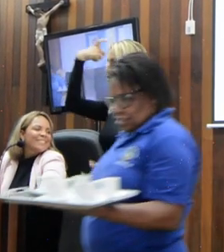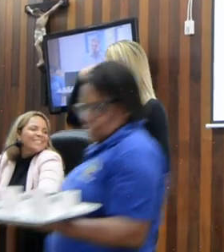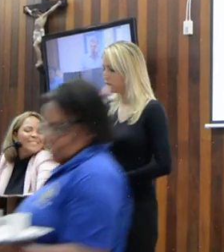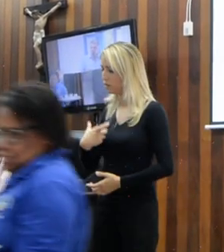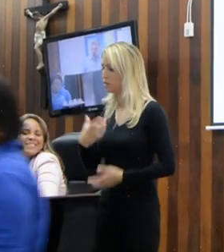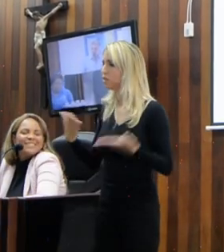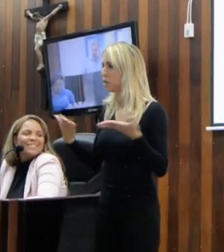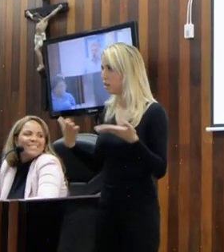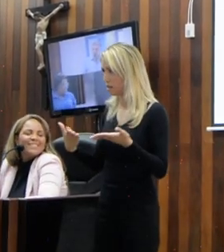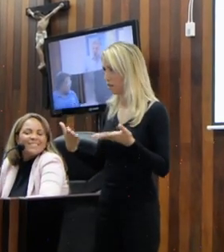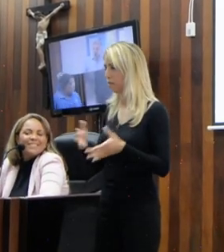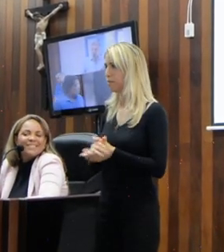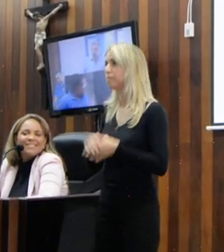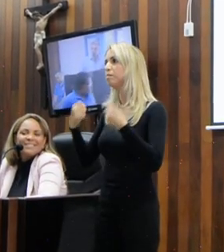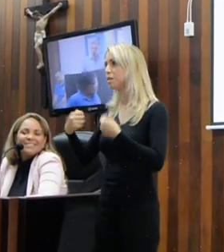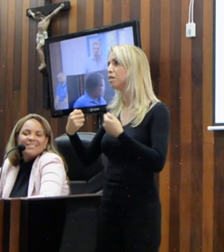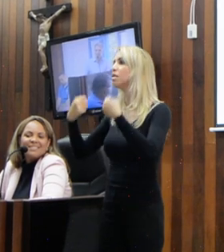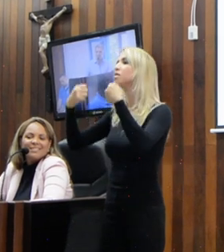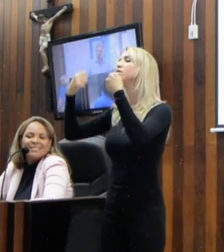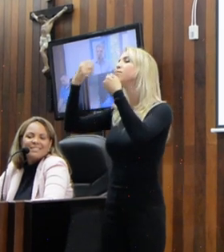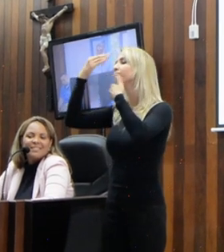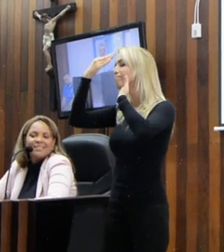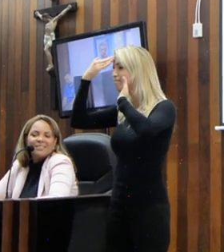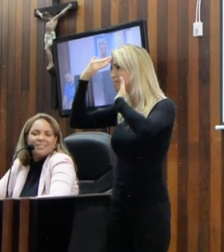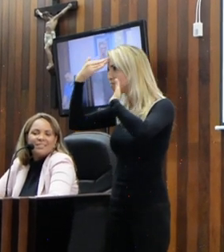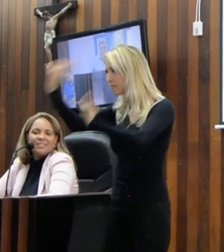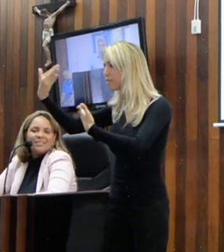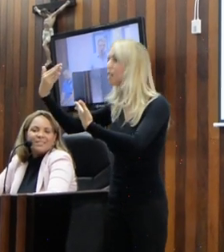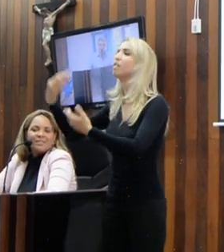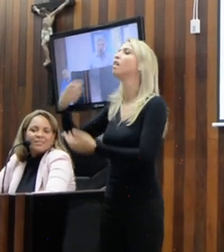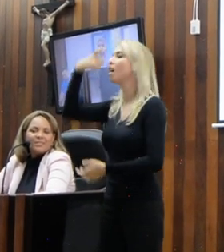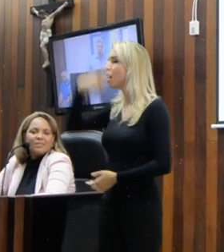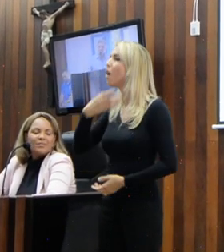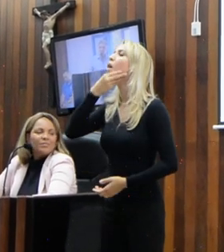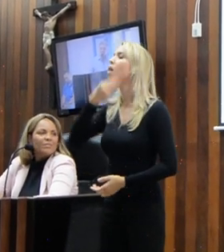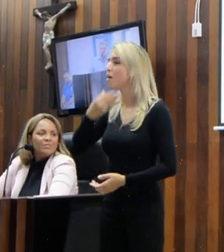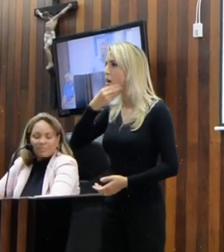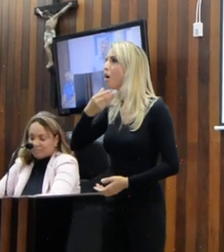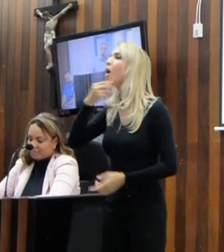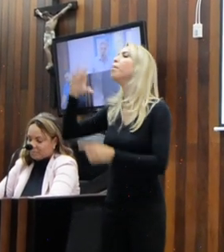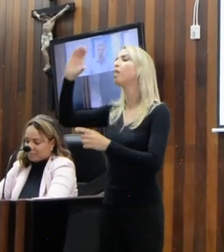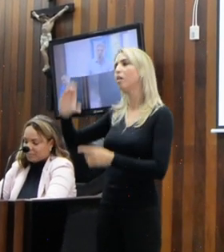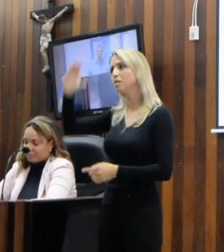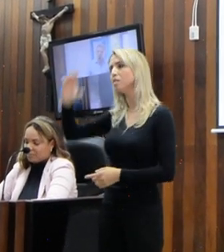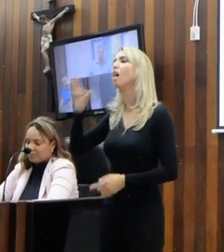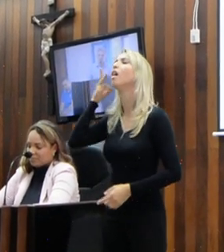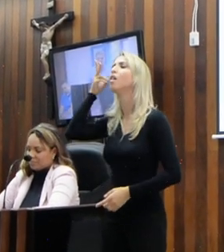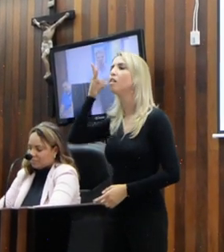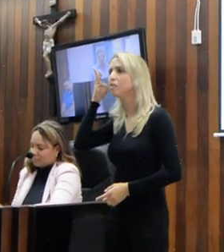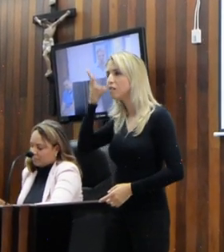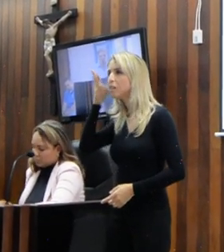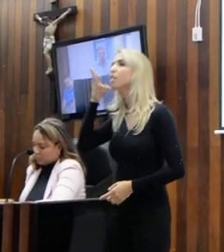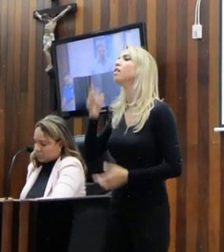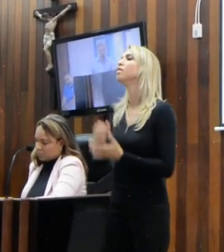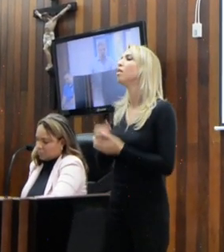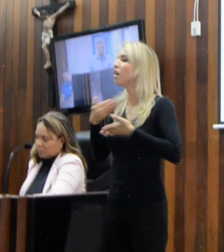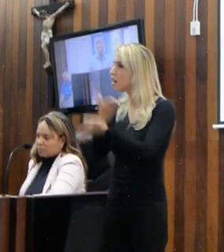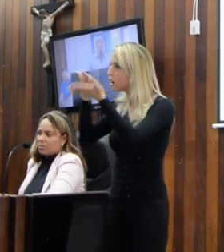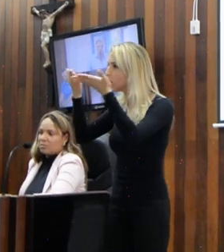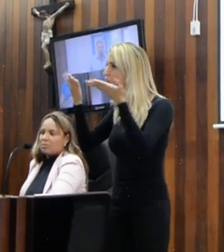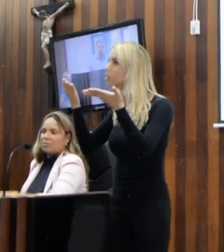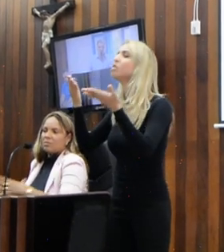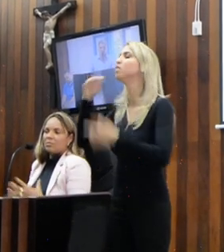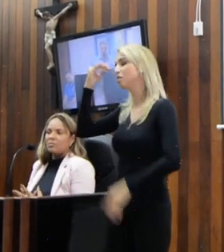presidente, deixar o meu agradecimento como homem, como cidadão, como vereador, a todos